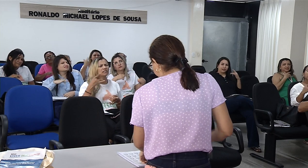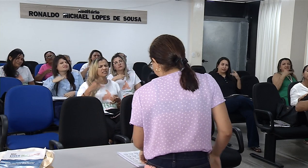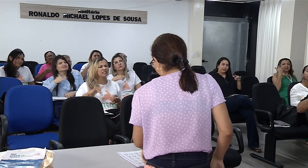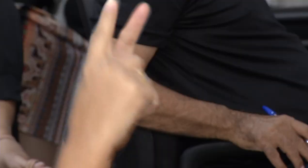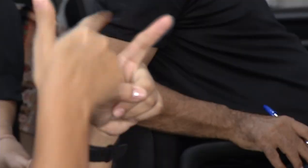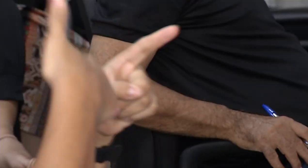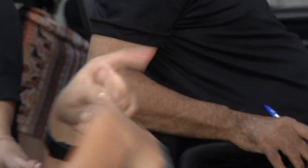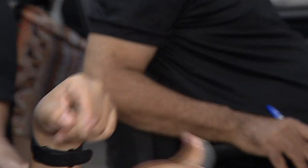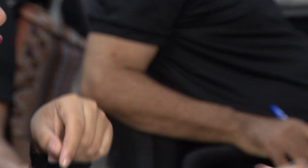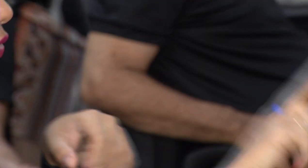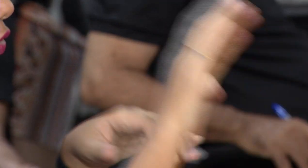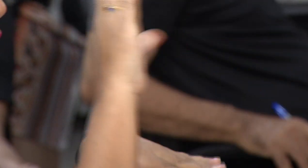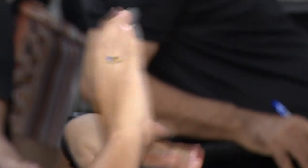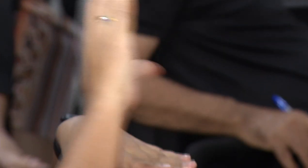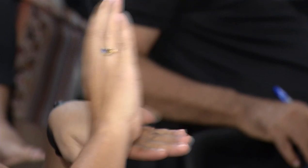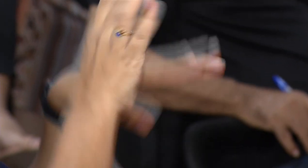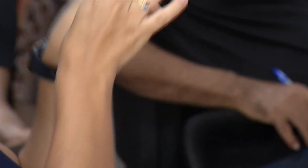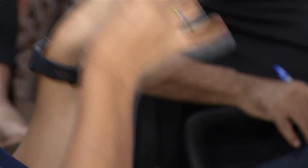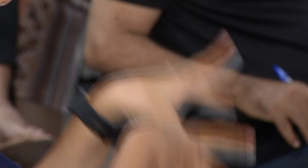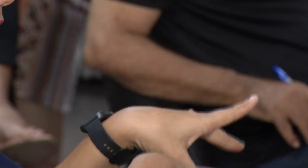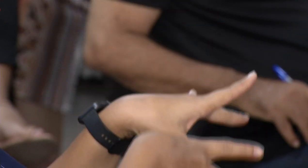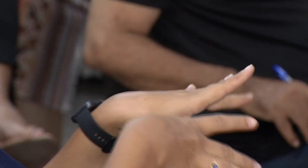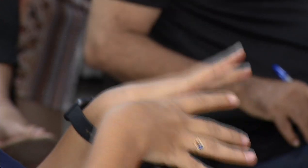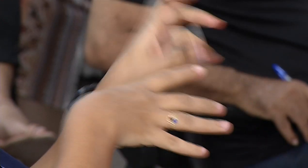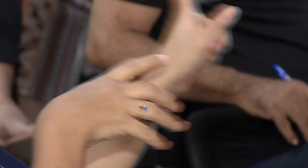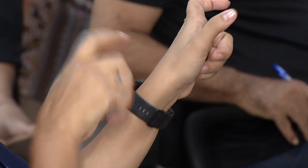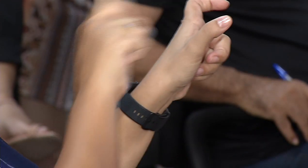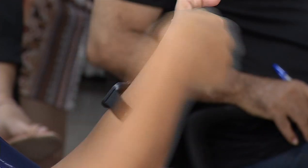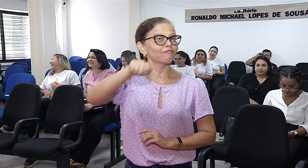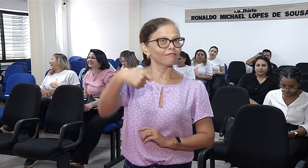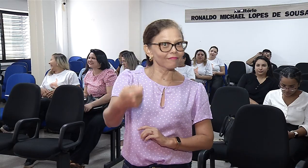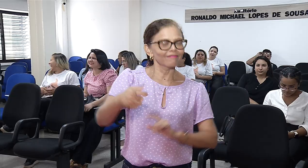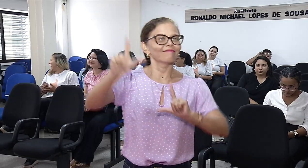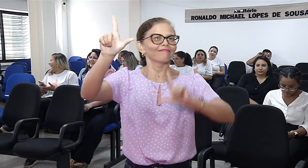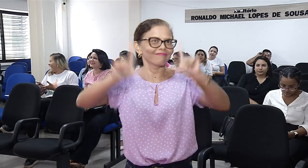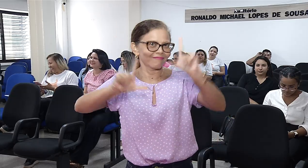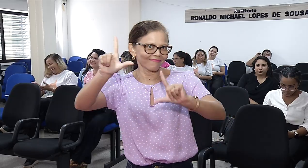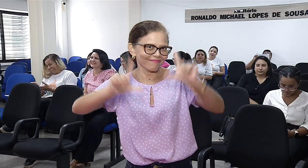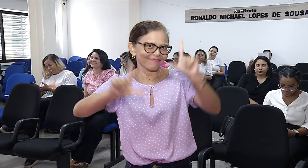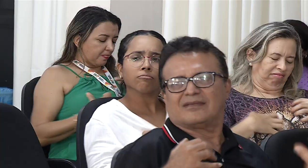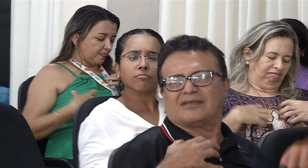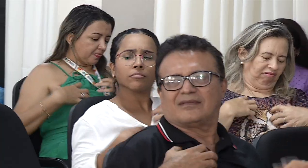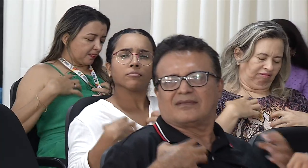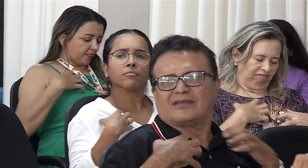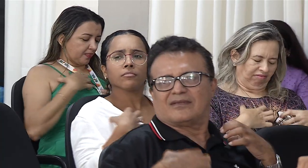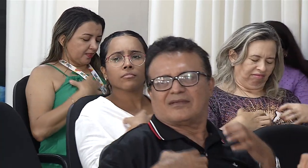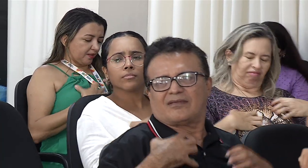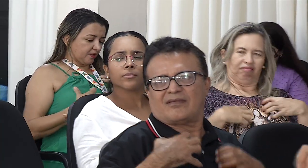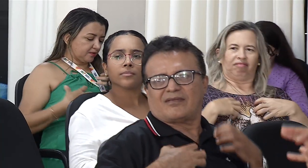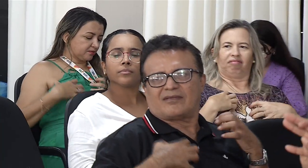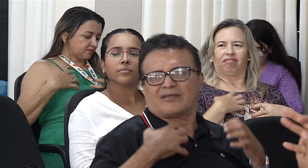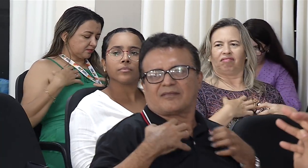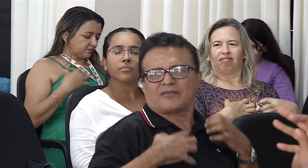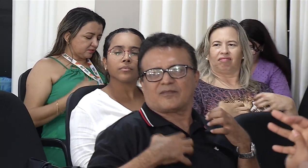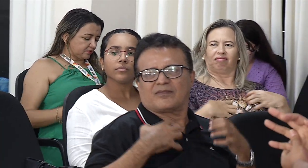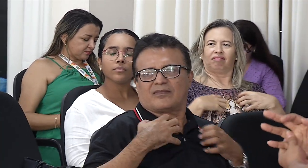público. Imagine que não há nenhum intérprete de Libras no prédio. Essa é uma situação mais comum do que